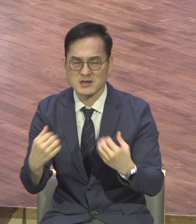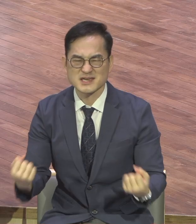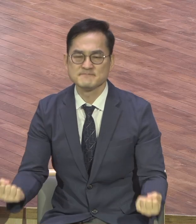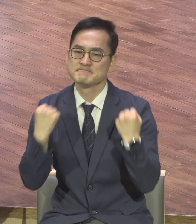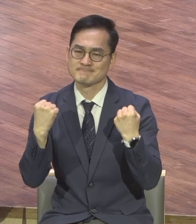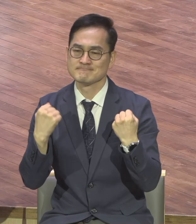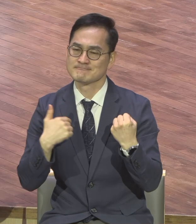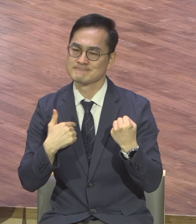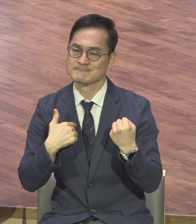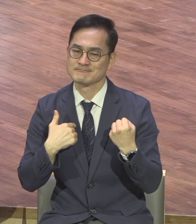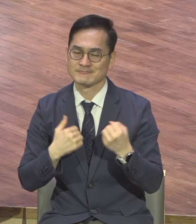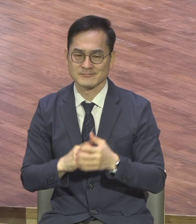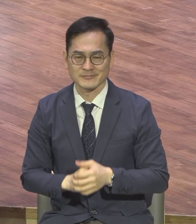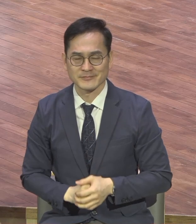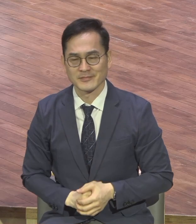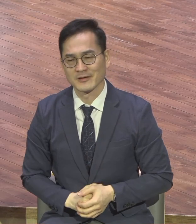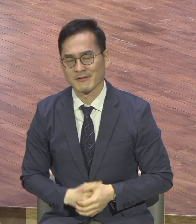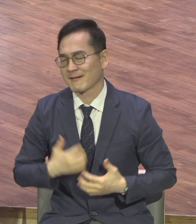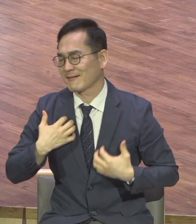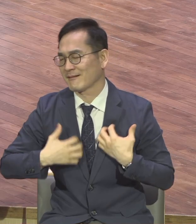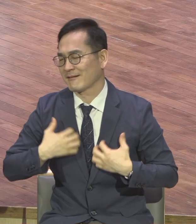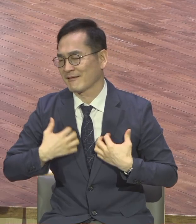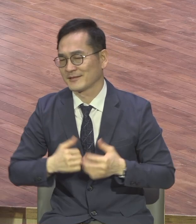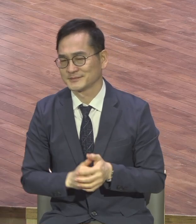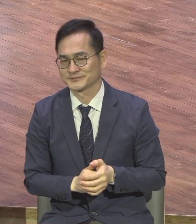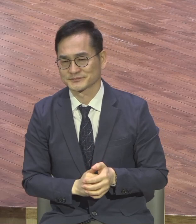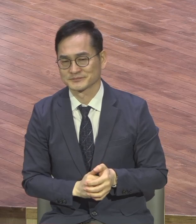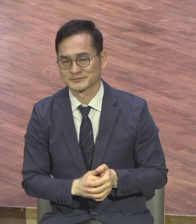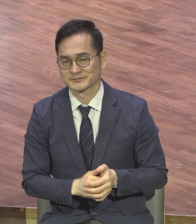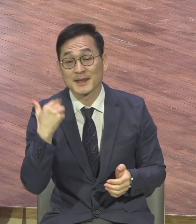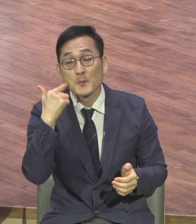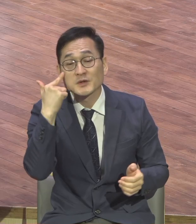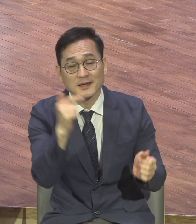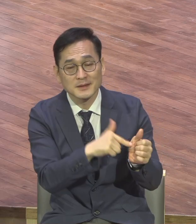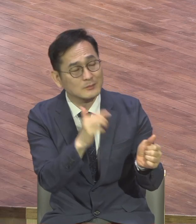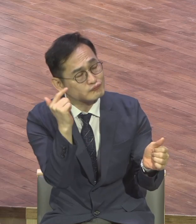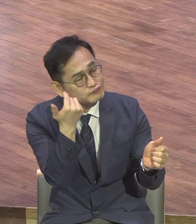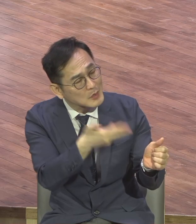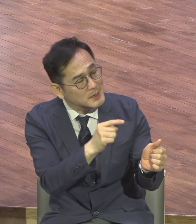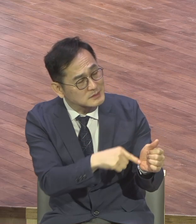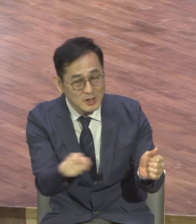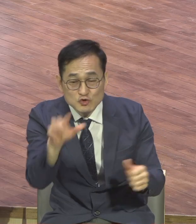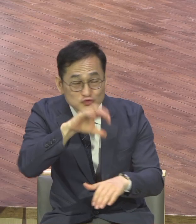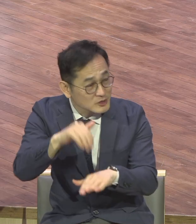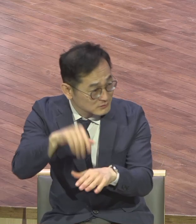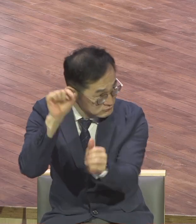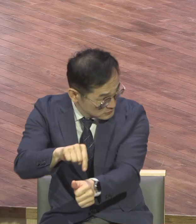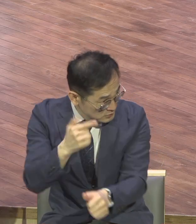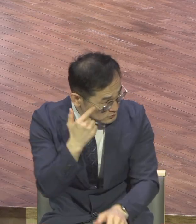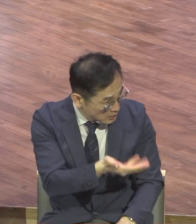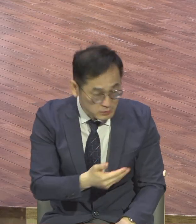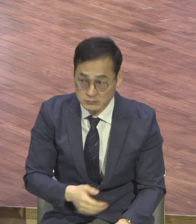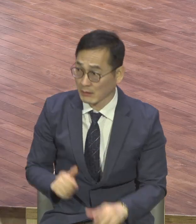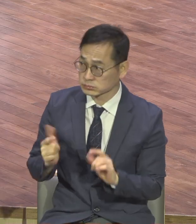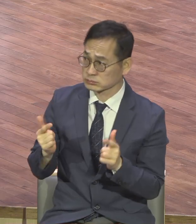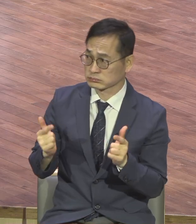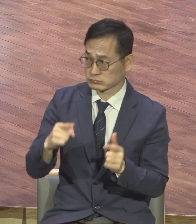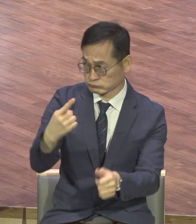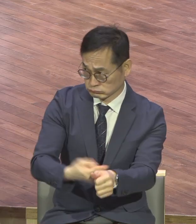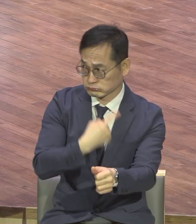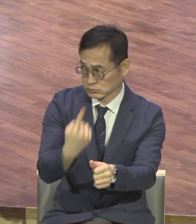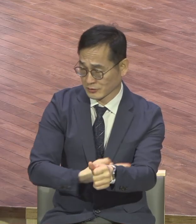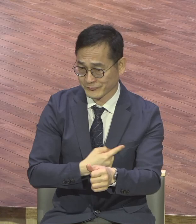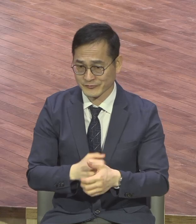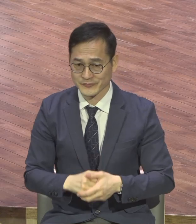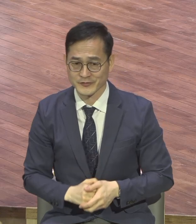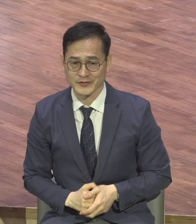있죠. 그 내가 물었어요. 김성훈 목사, 이 훈련시켰냐? 아닌데요. 이게